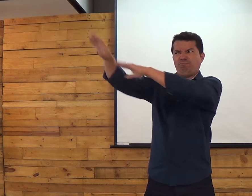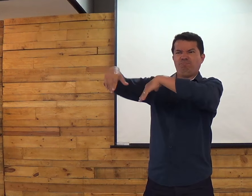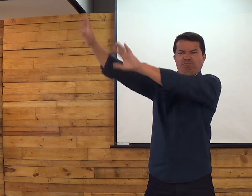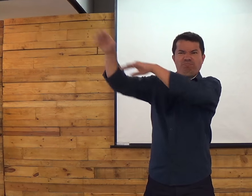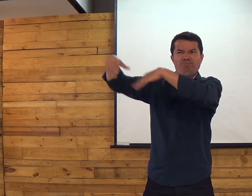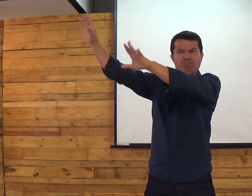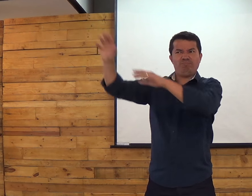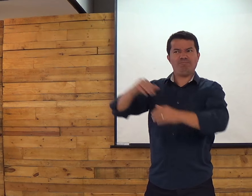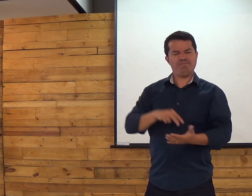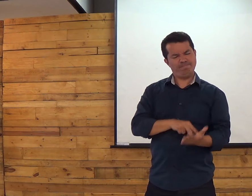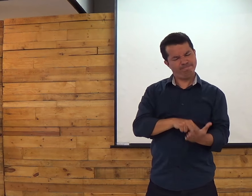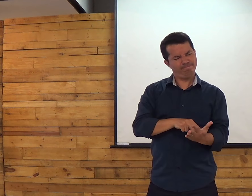perto de você.